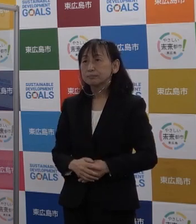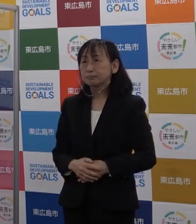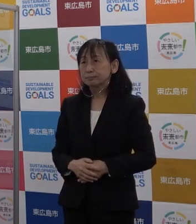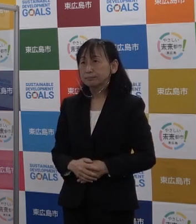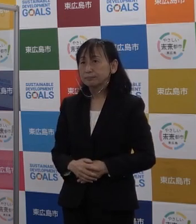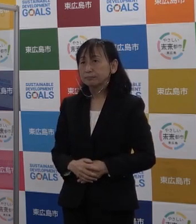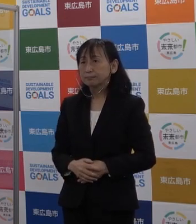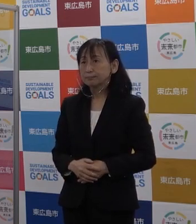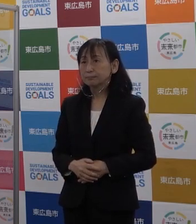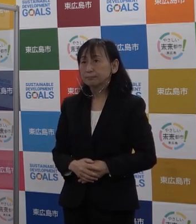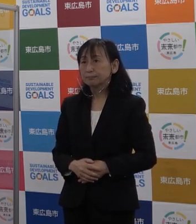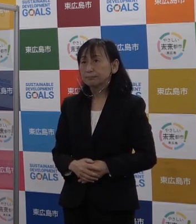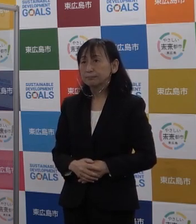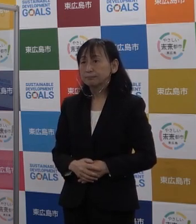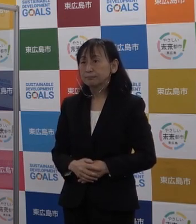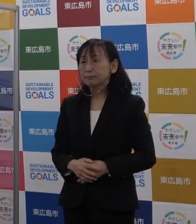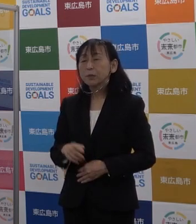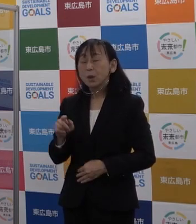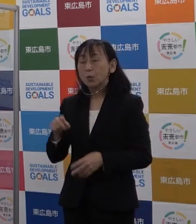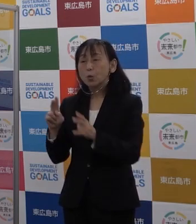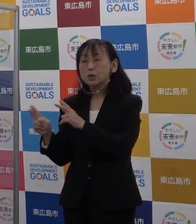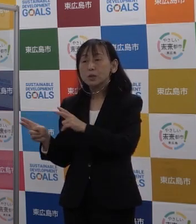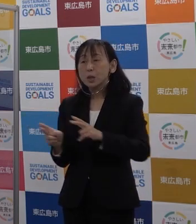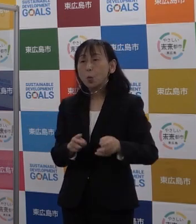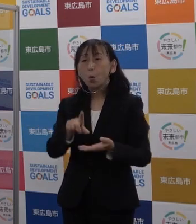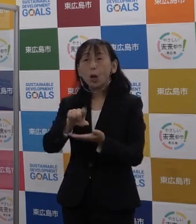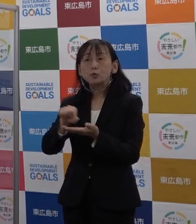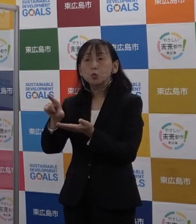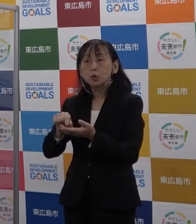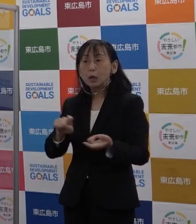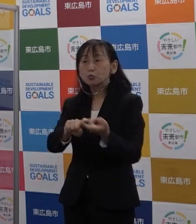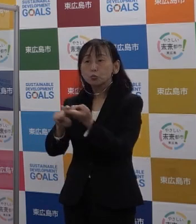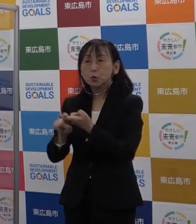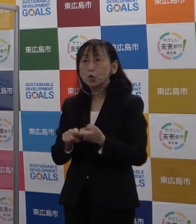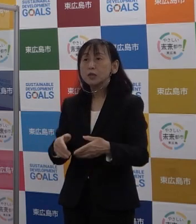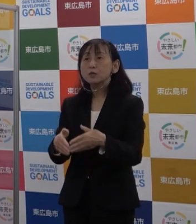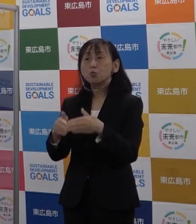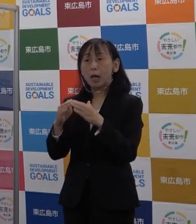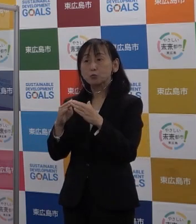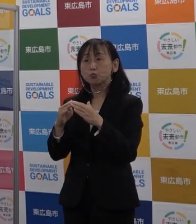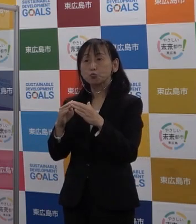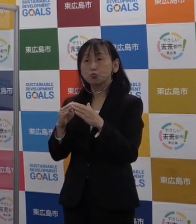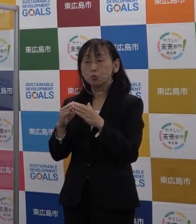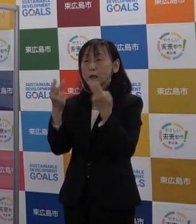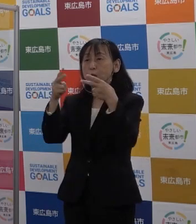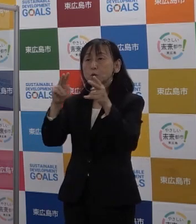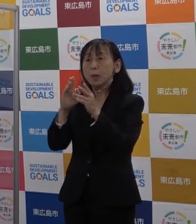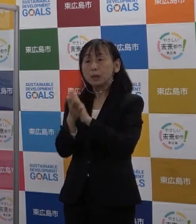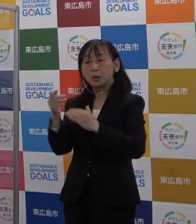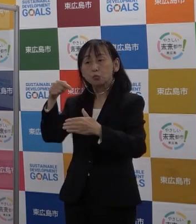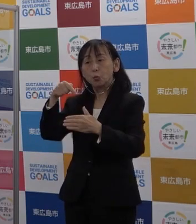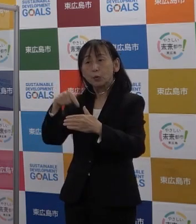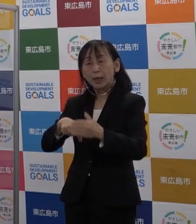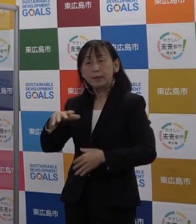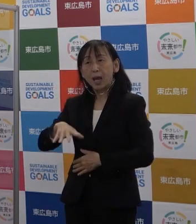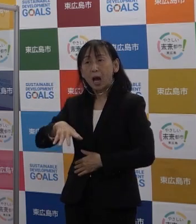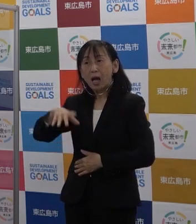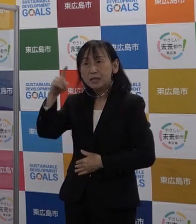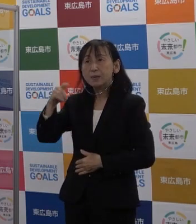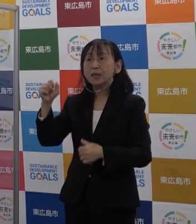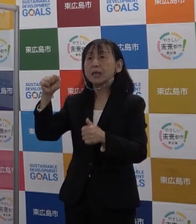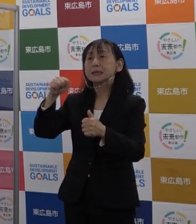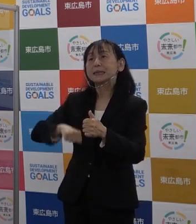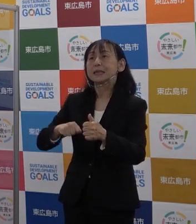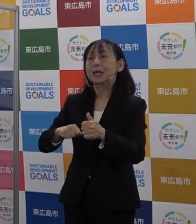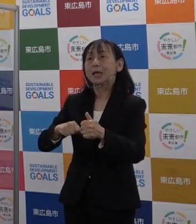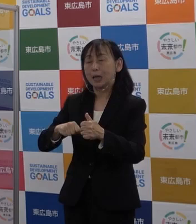この制度を活用した組合の設立は県内で初めて認定を受けました。